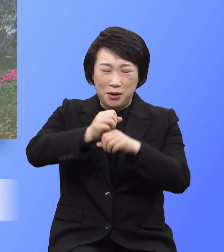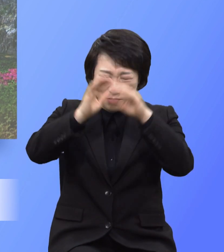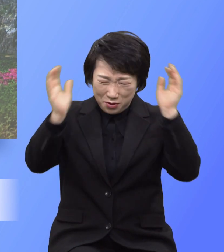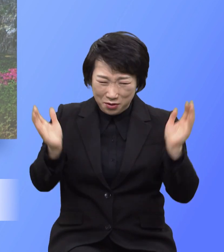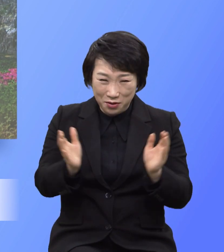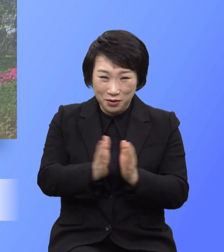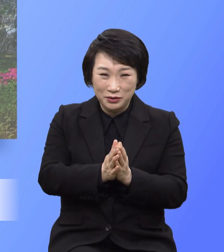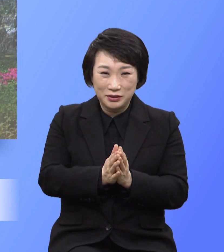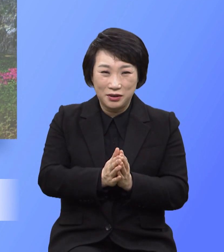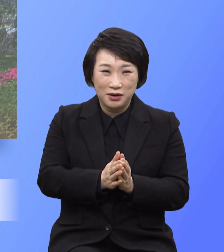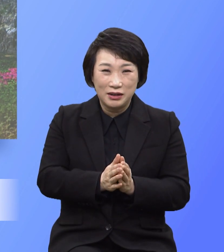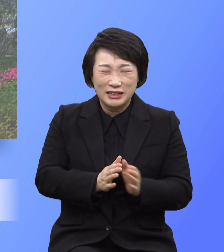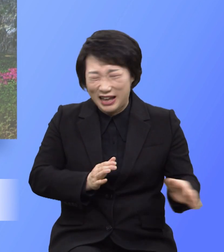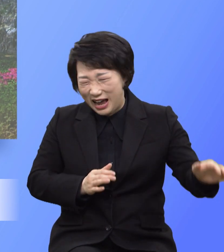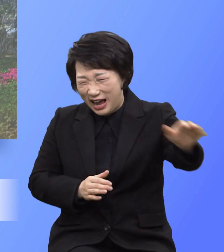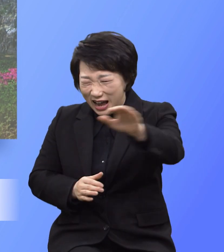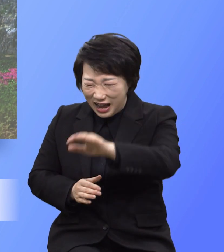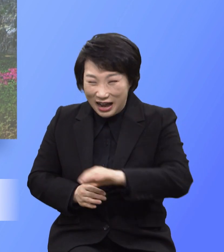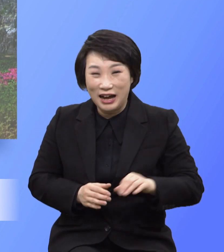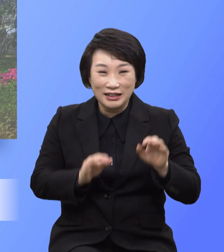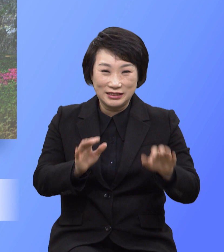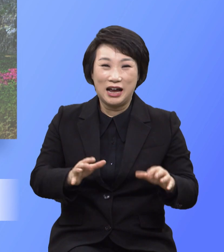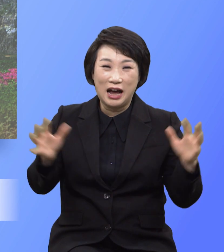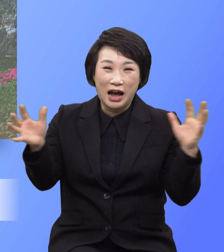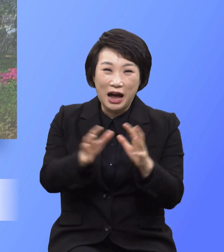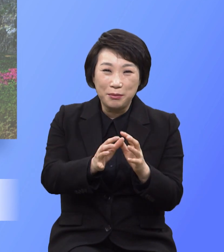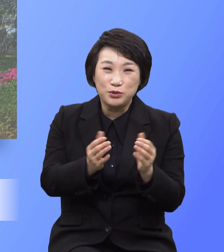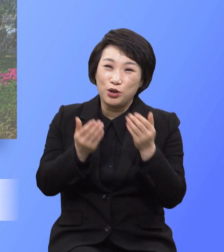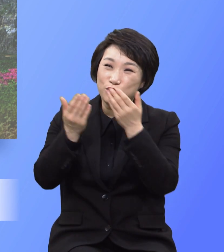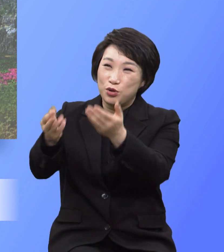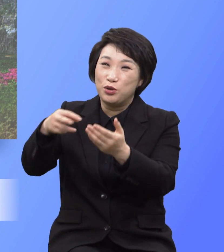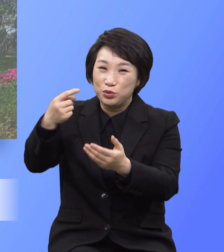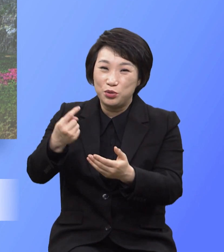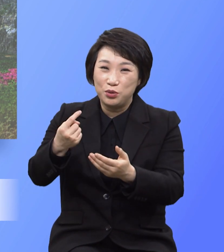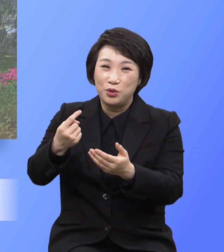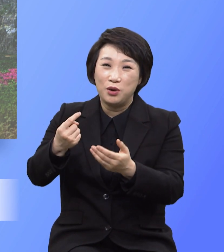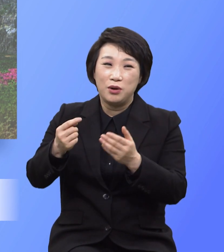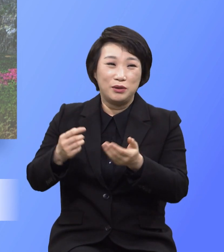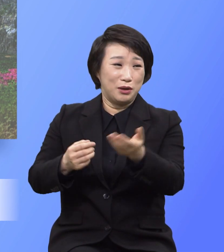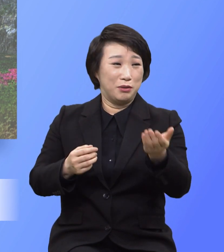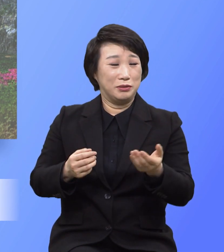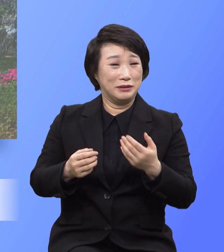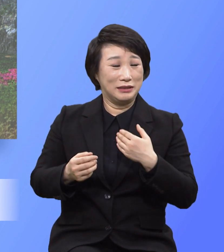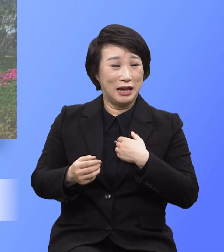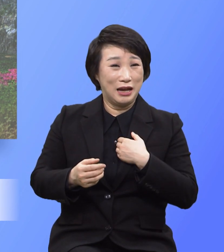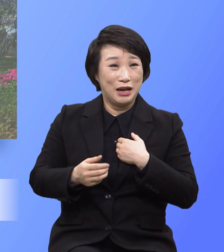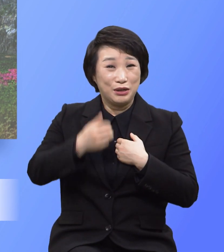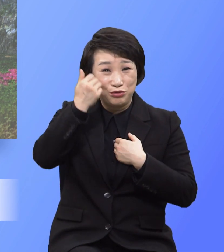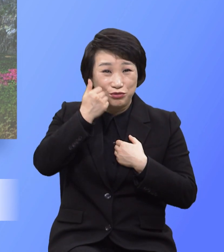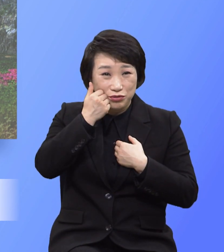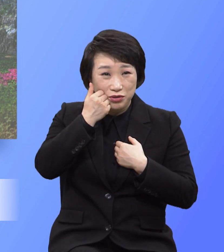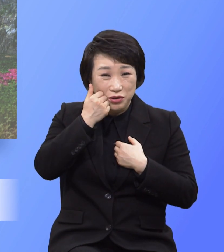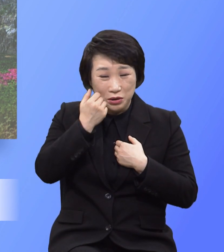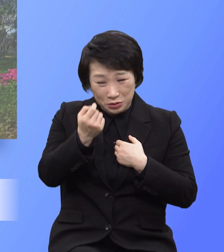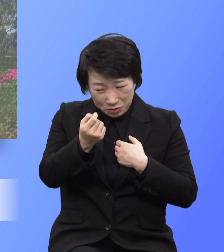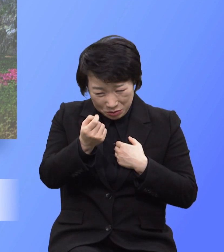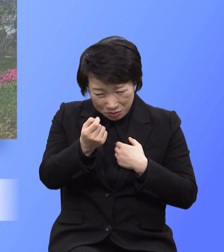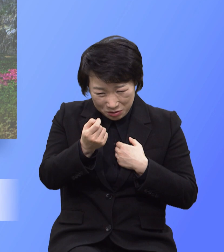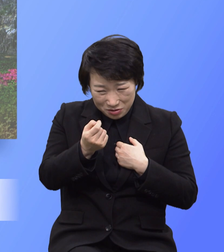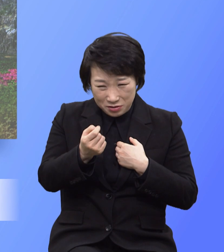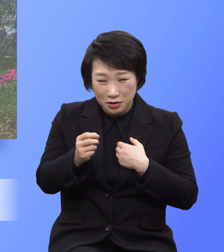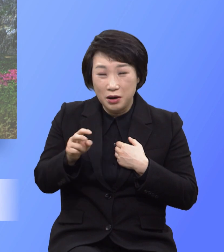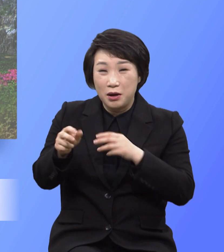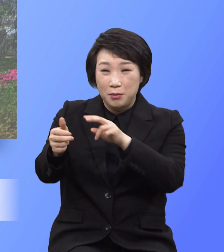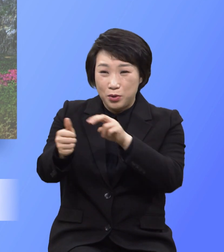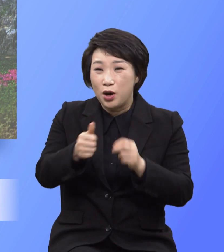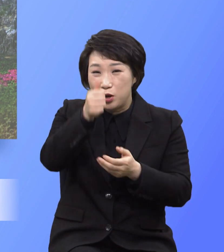모든 피조물의 세계를 다 합쳐준다 할지라도 내가 남에게 조금